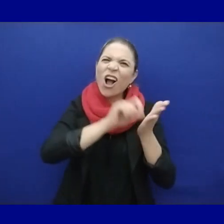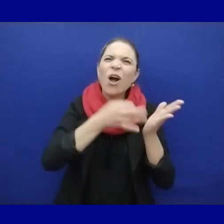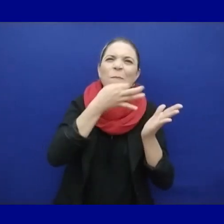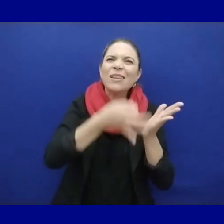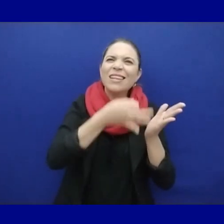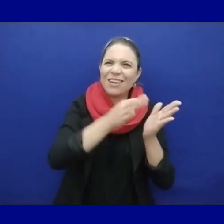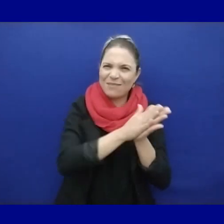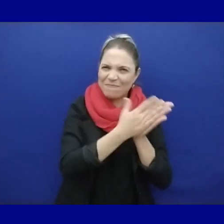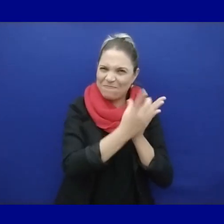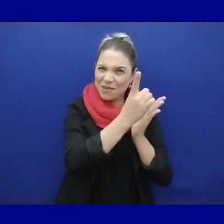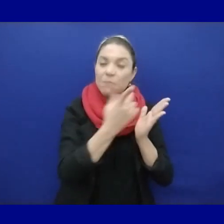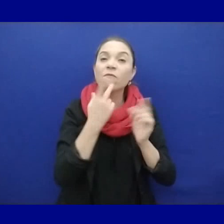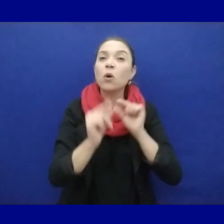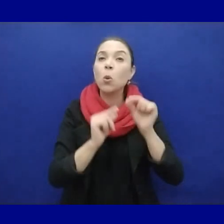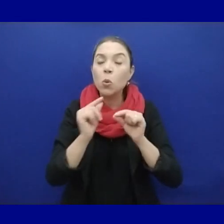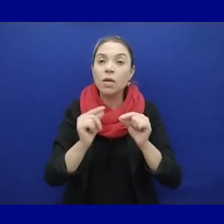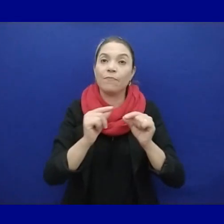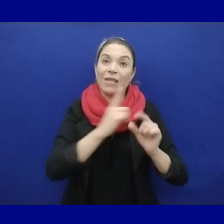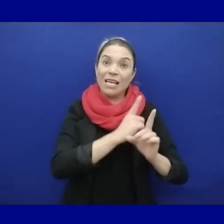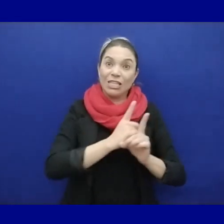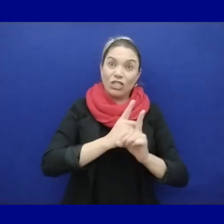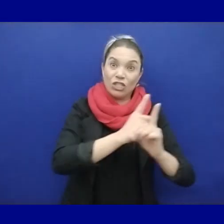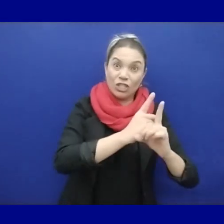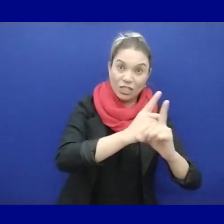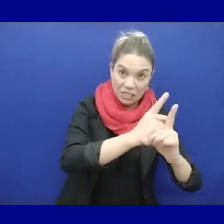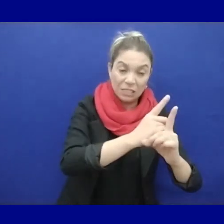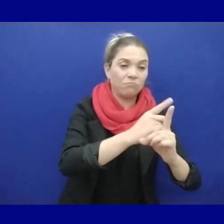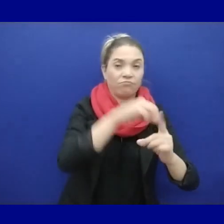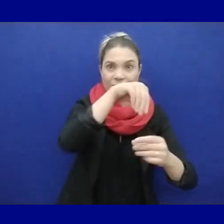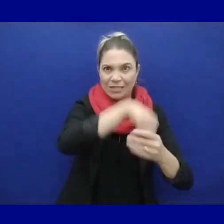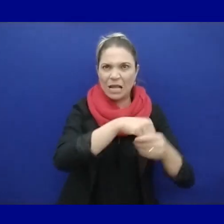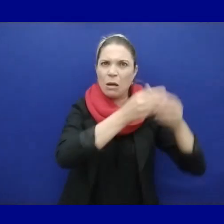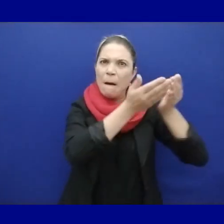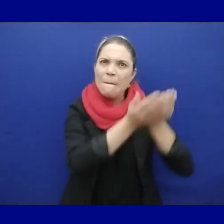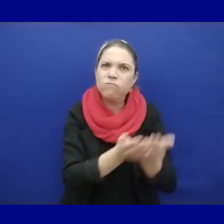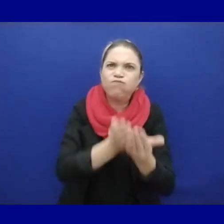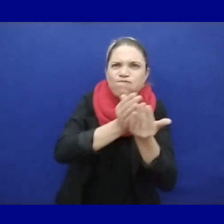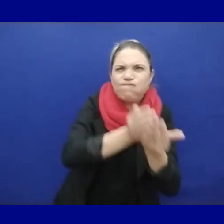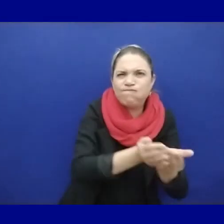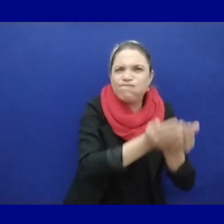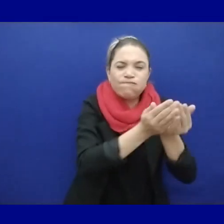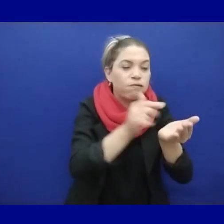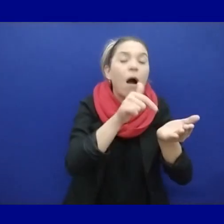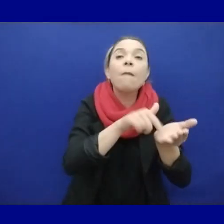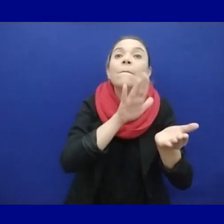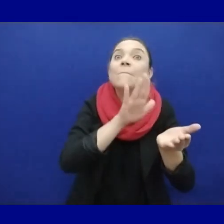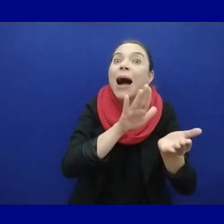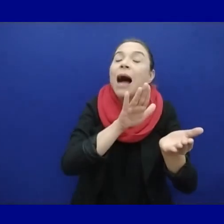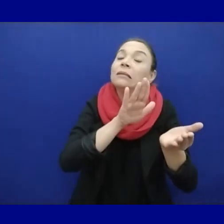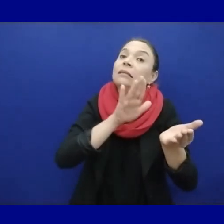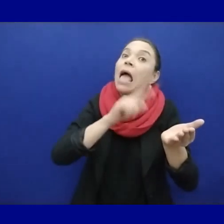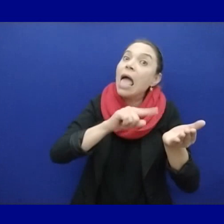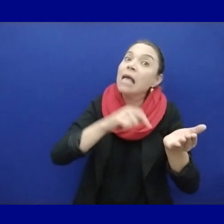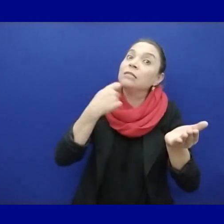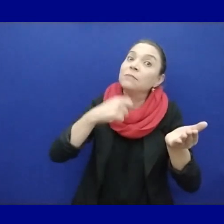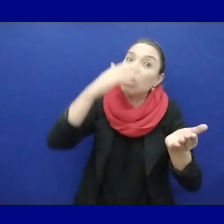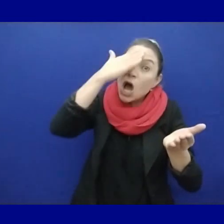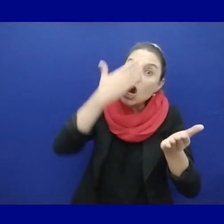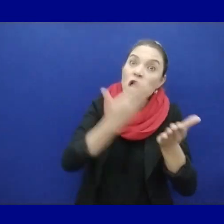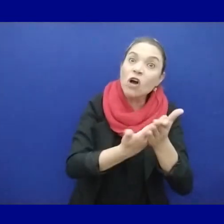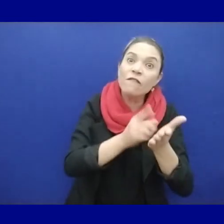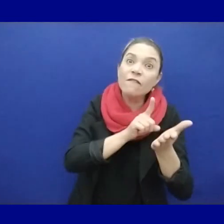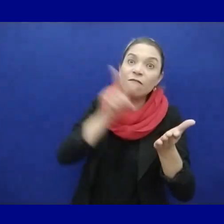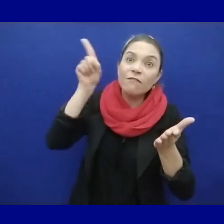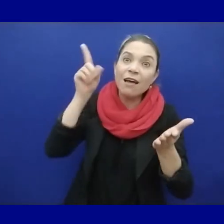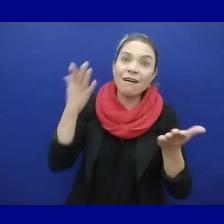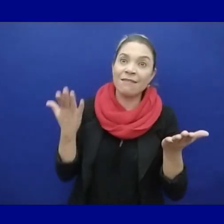discípulos estariam mais seguros no meio da tempestade e dentro da vontade de Deus do que em